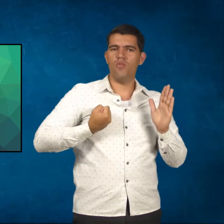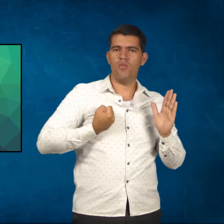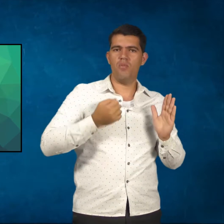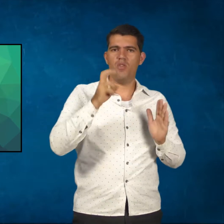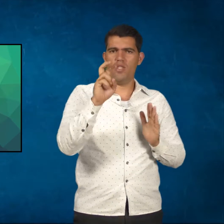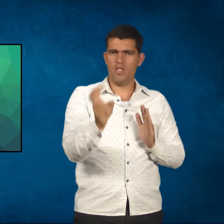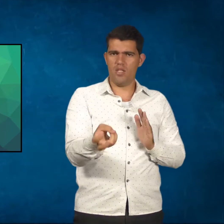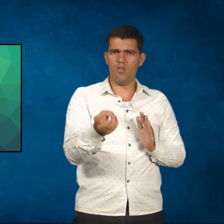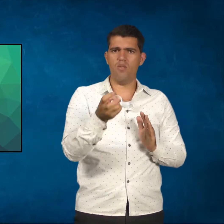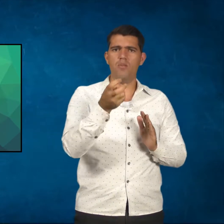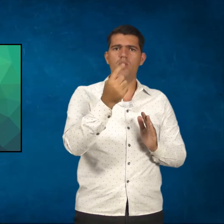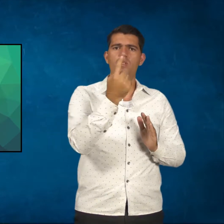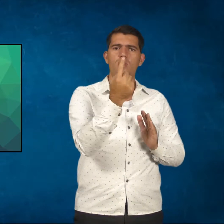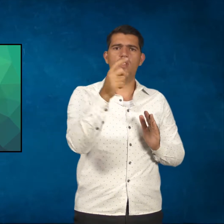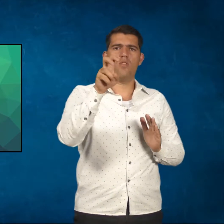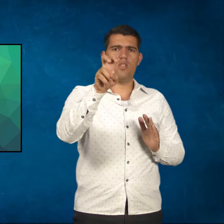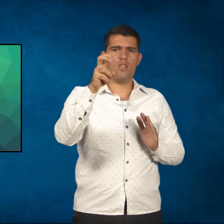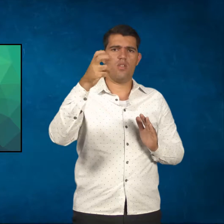número